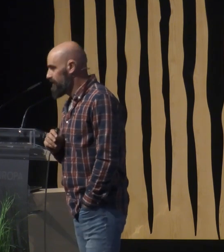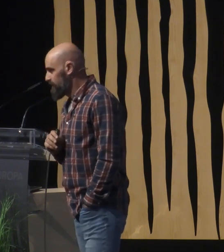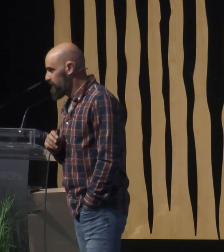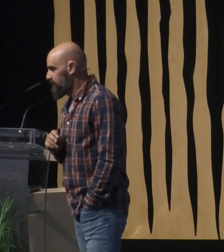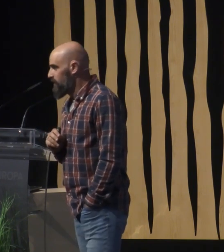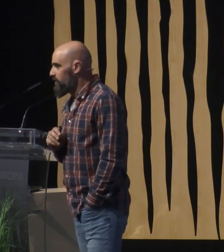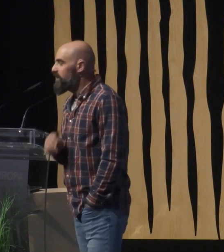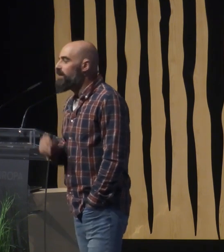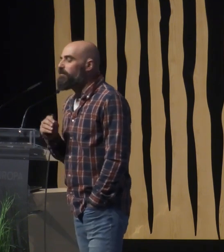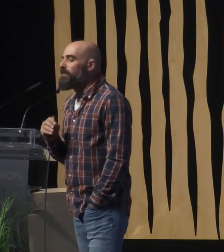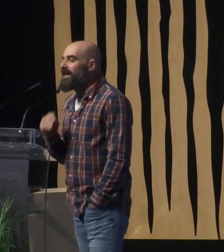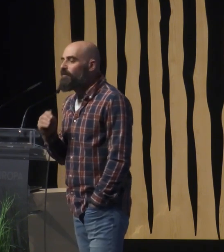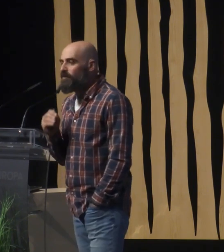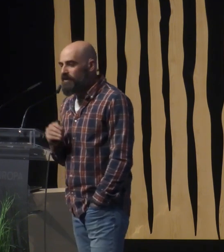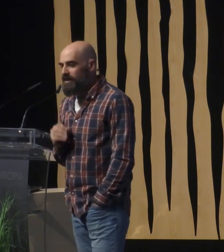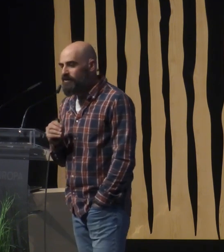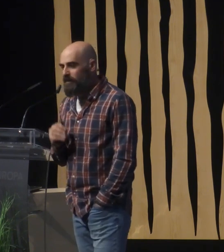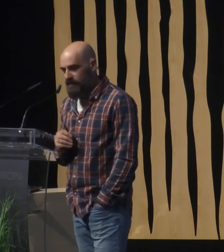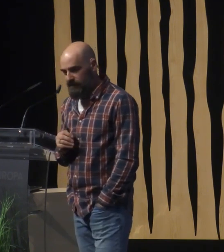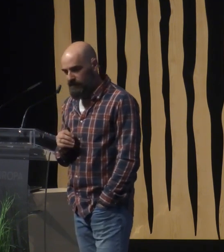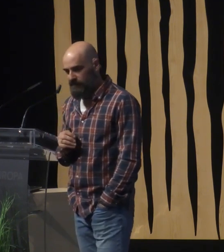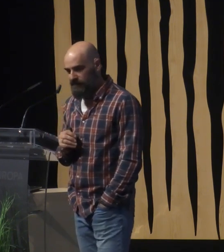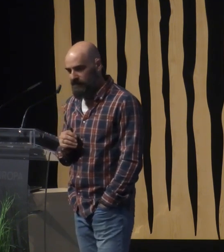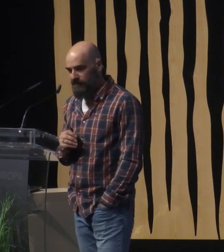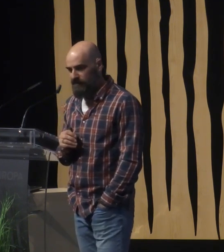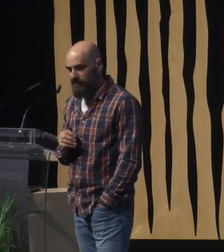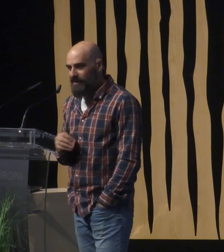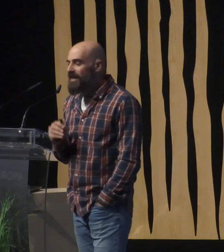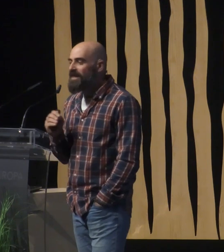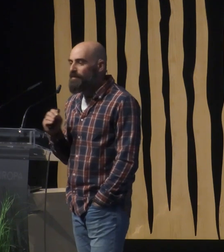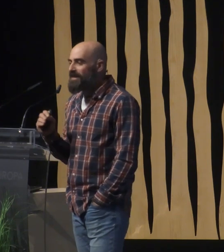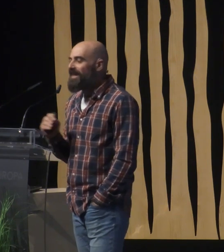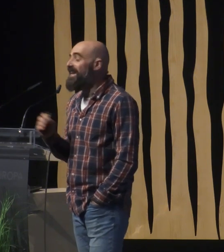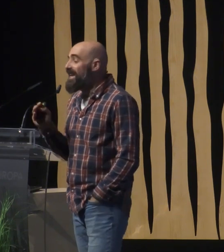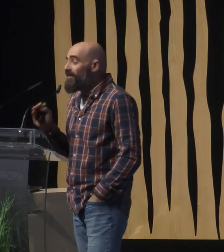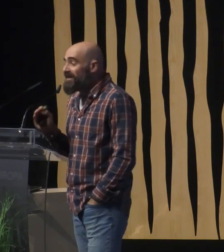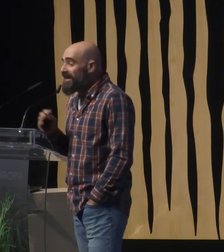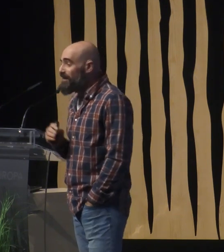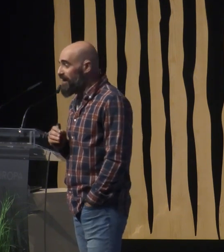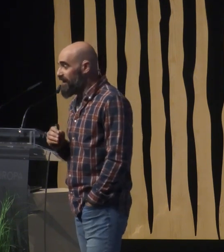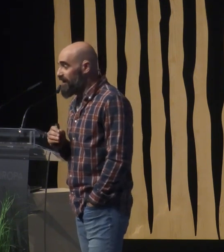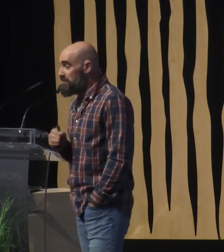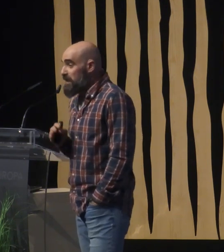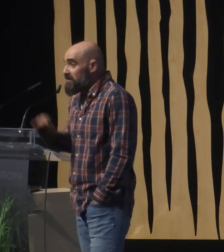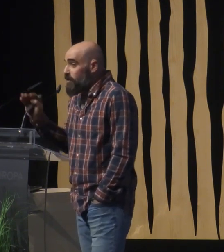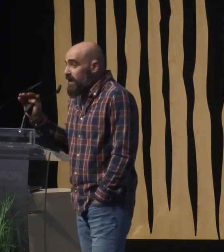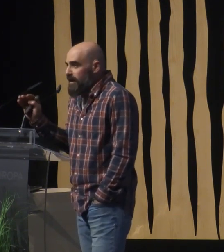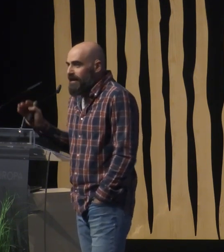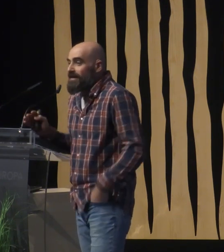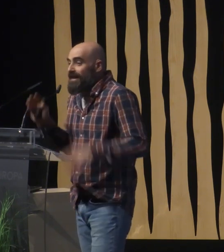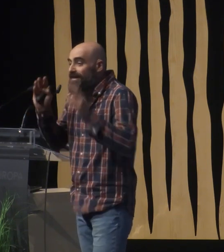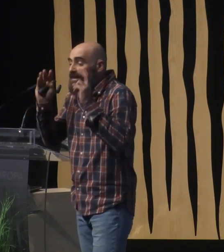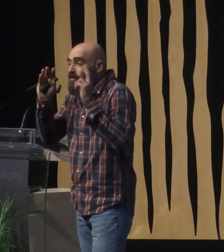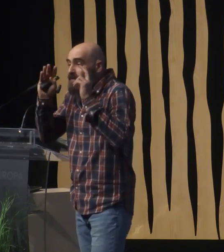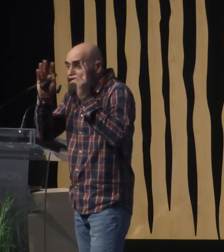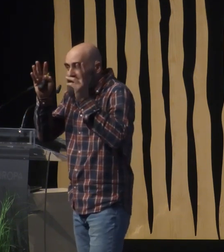ayer? O sea, ¿para qué lo preguntas? Si ya lo sabes. O sea, ya sabes. ¿Y el adolescente qué te va a decir? A ver si cuela.